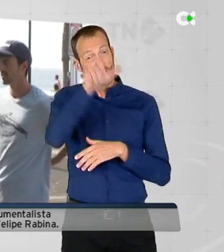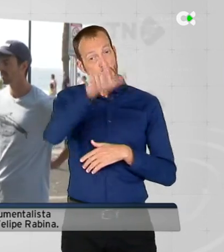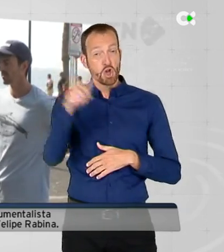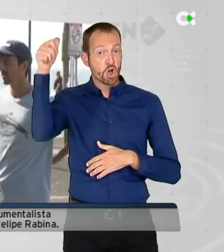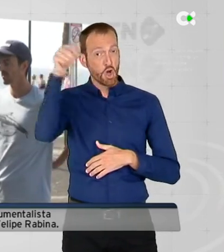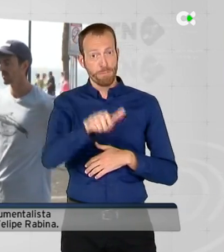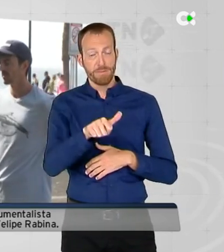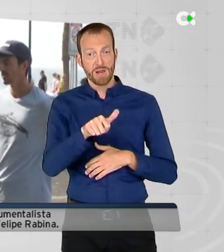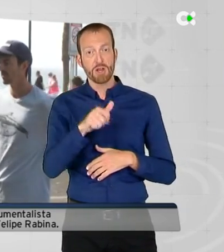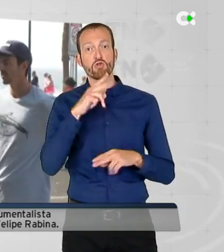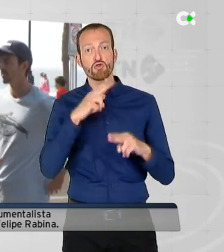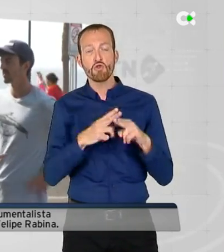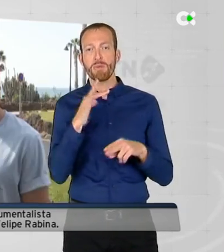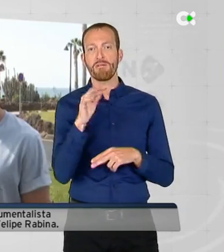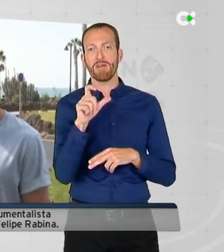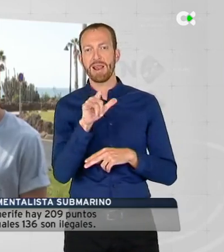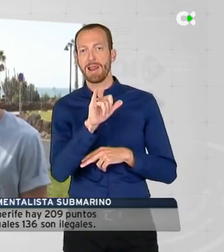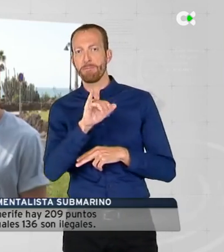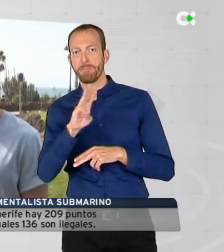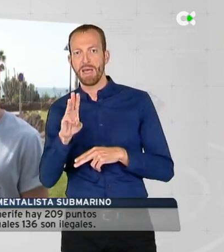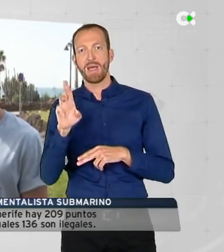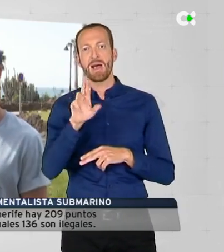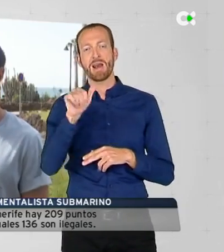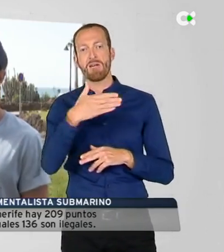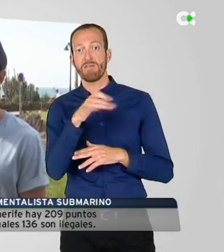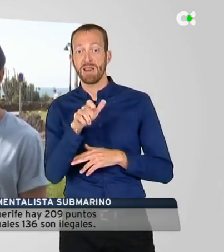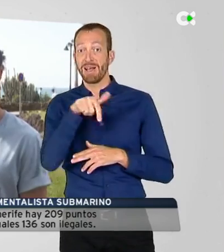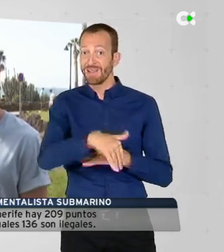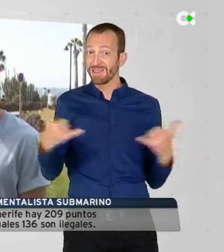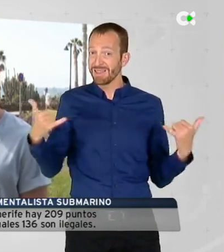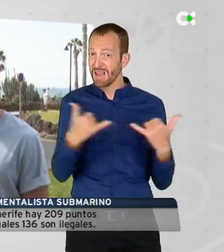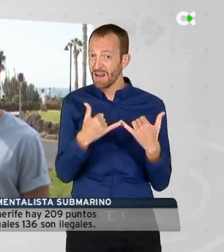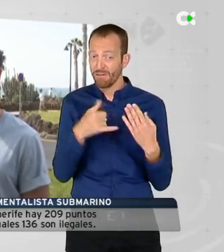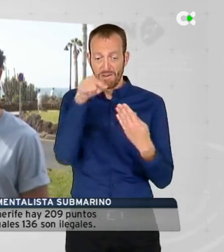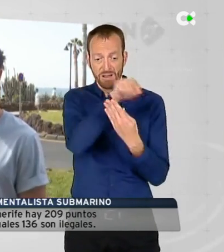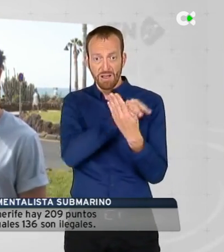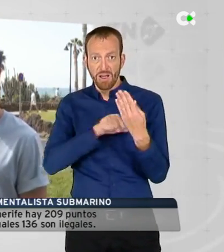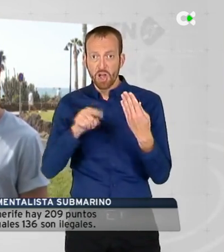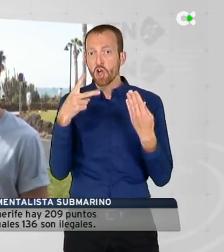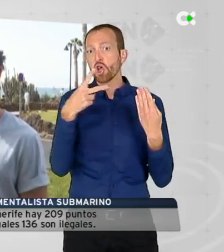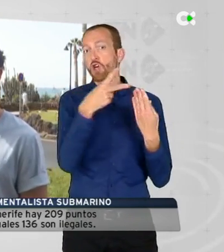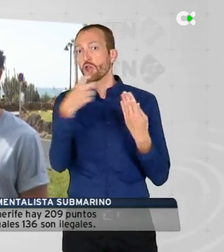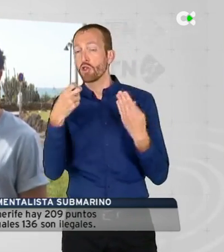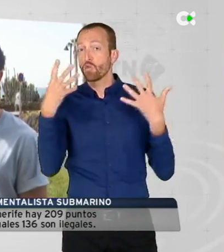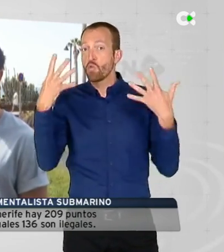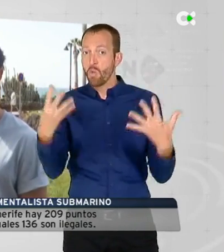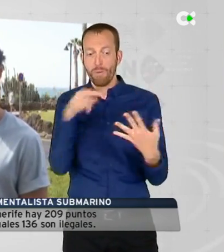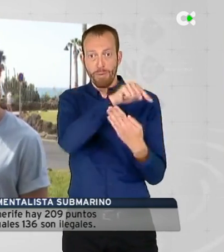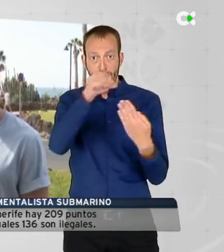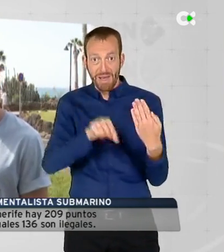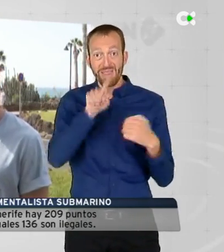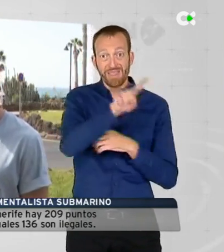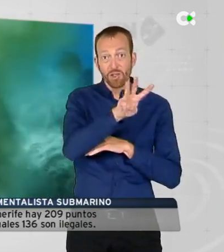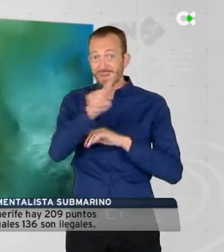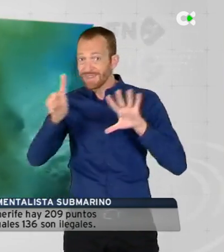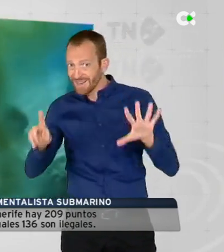submarino Felipe Rabina. Solo en la isla de Tenerife hay 209 puntos de vertido, de los cuales 136